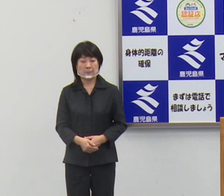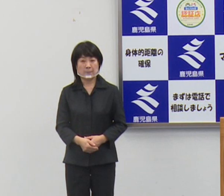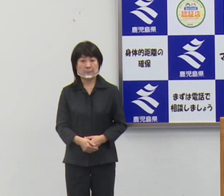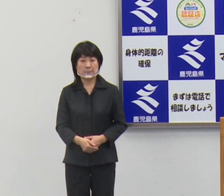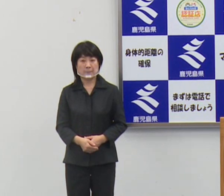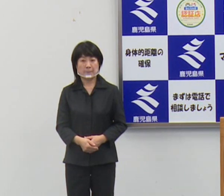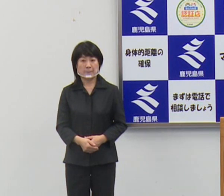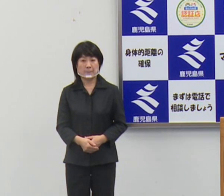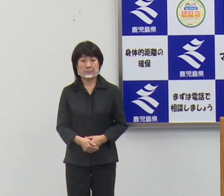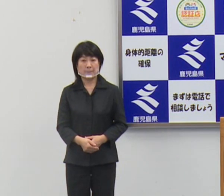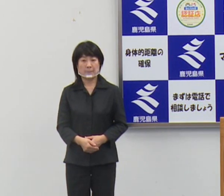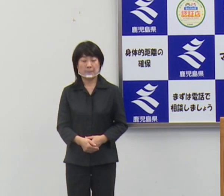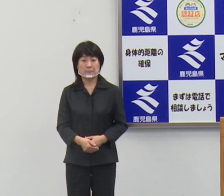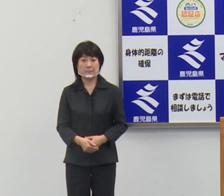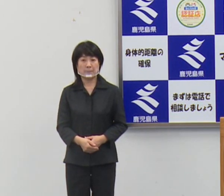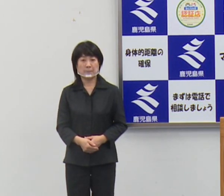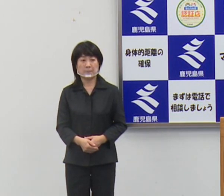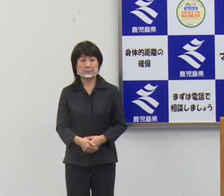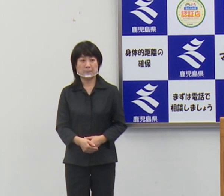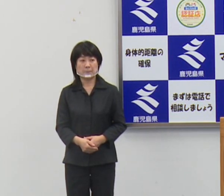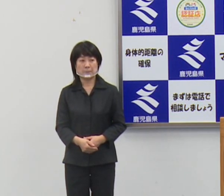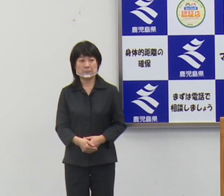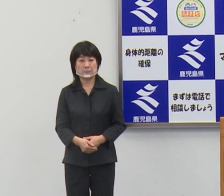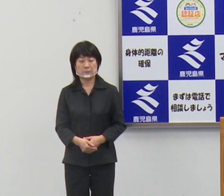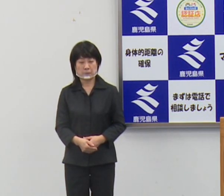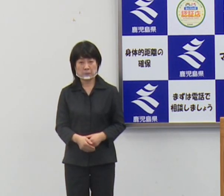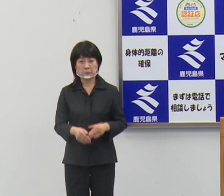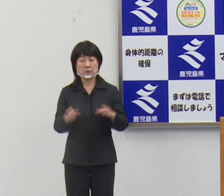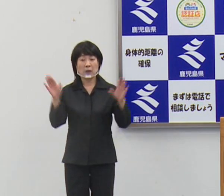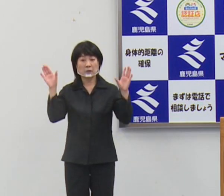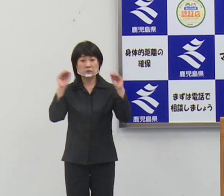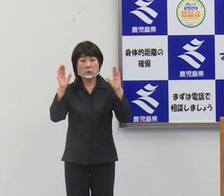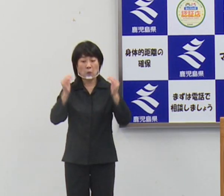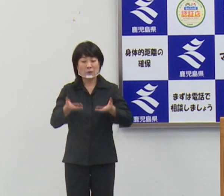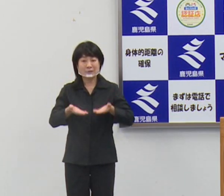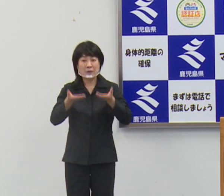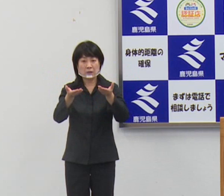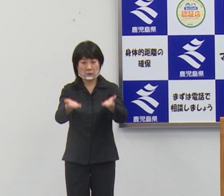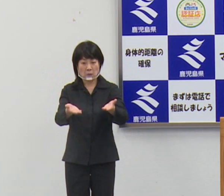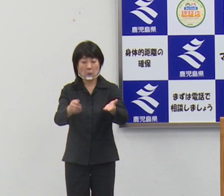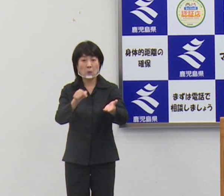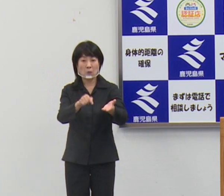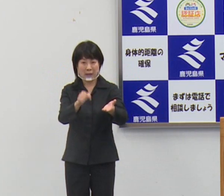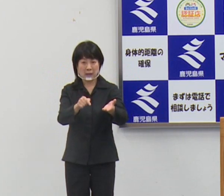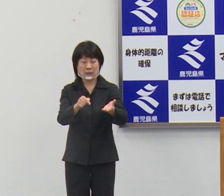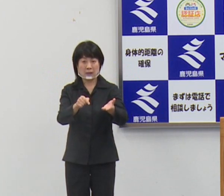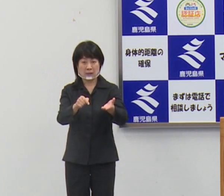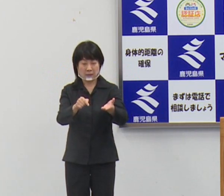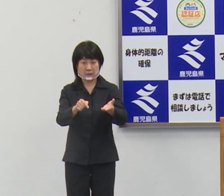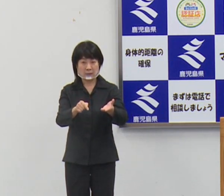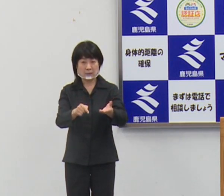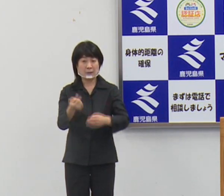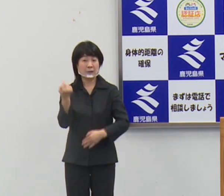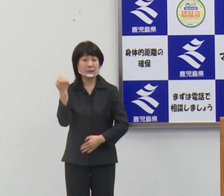、このちょっと情報提供のあり方について要望を含めてなんですけれども、昨日からこうい